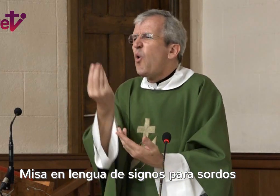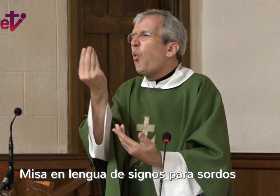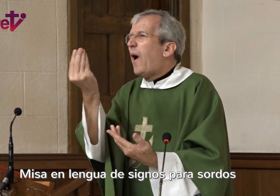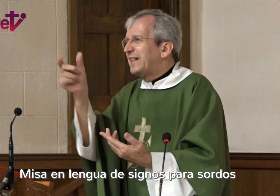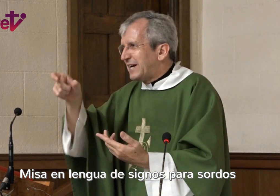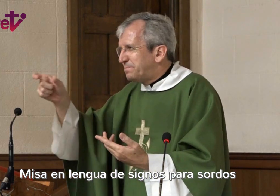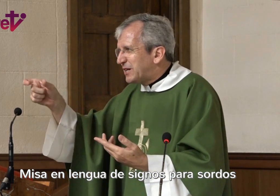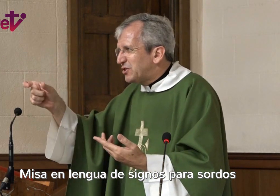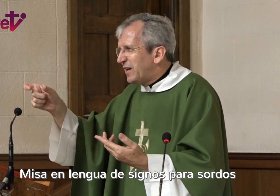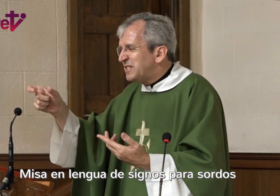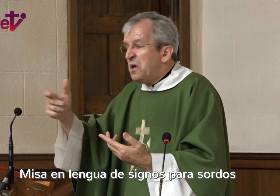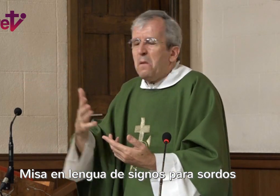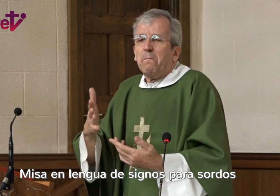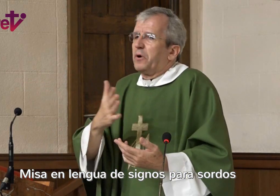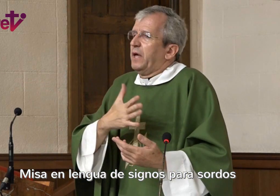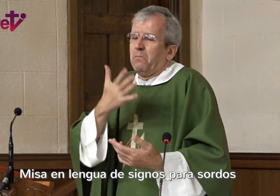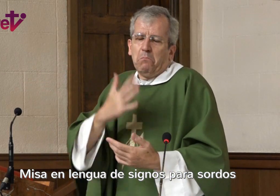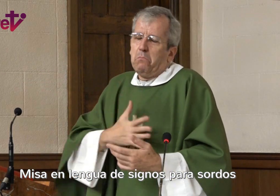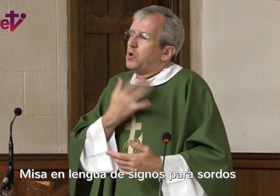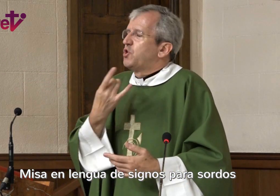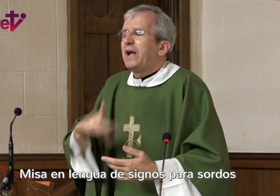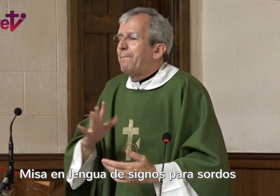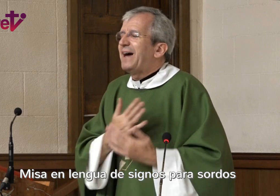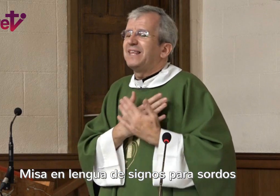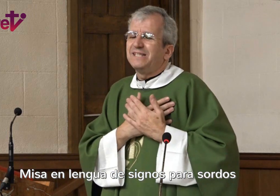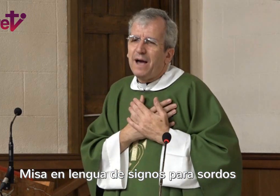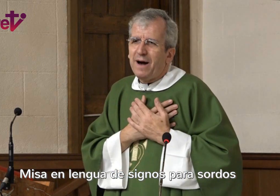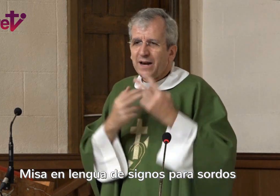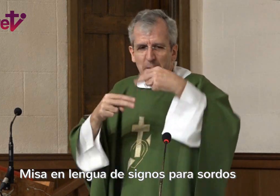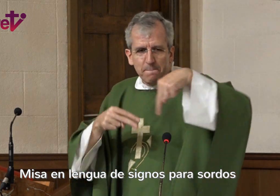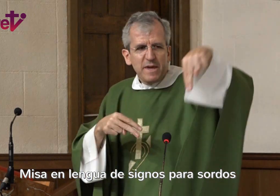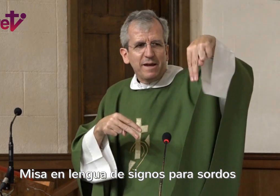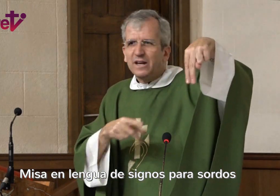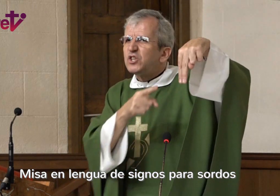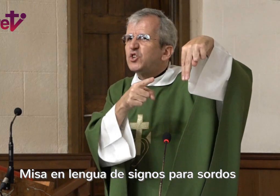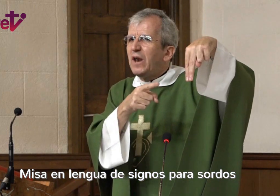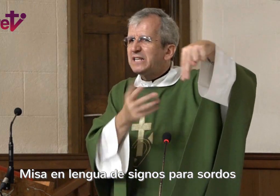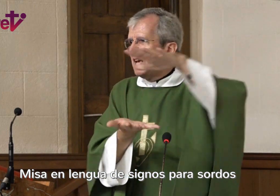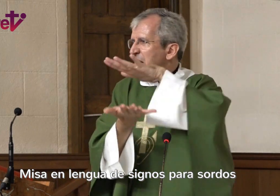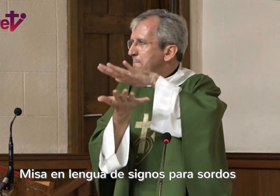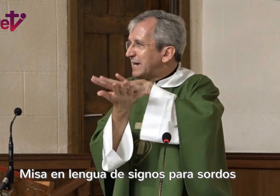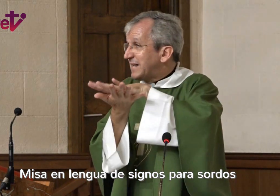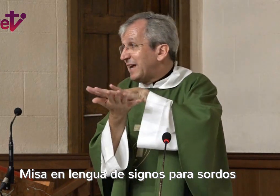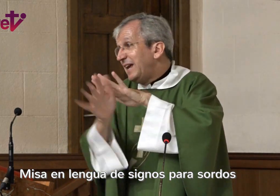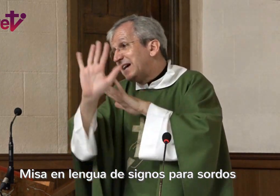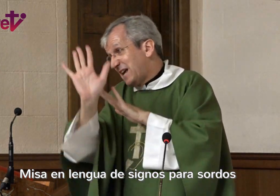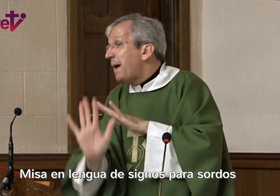cuantas personas porque no son capaces de amar viven solas más tranquilas